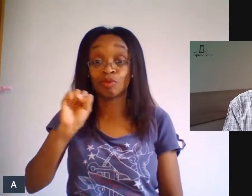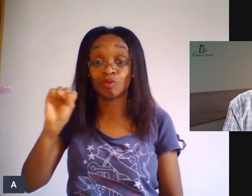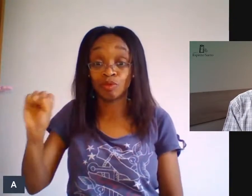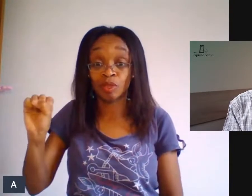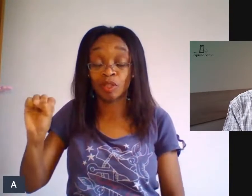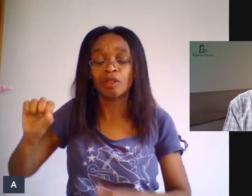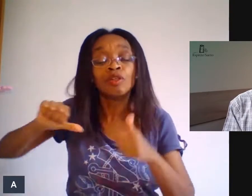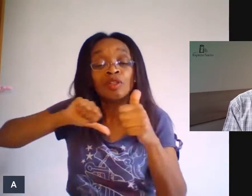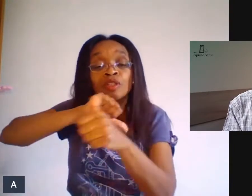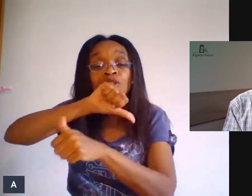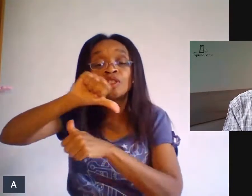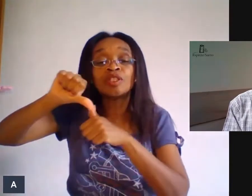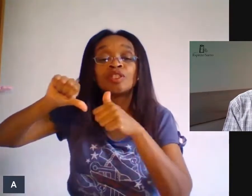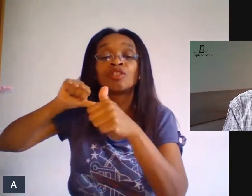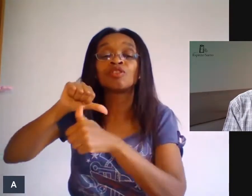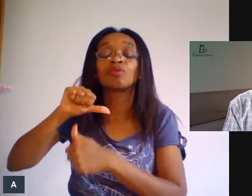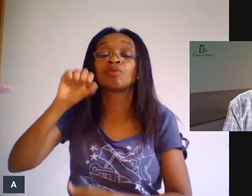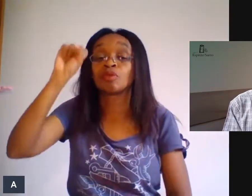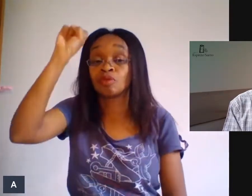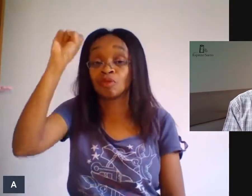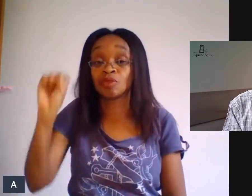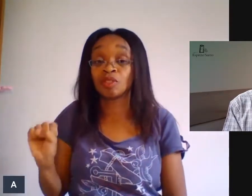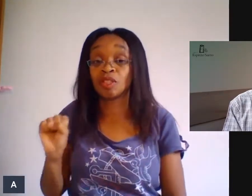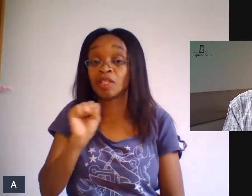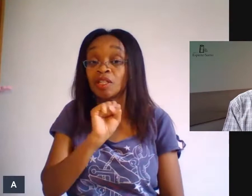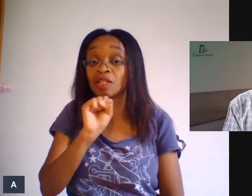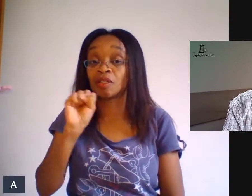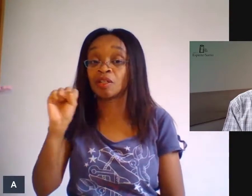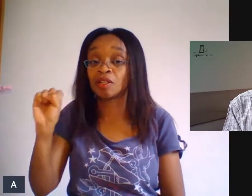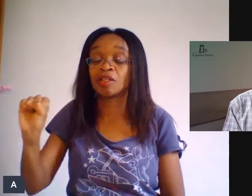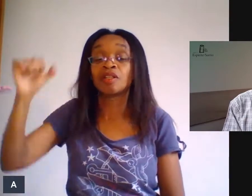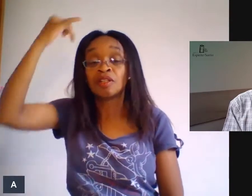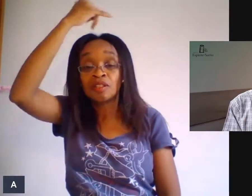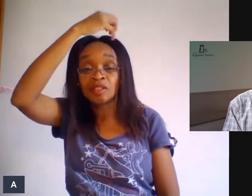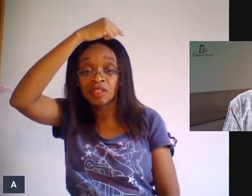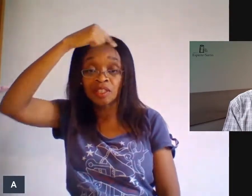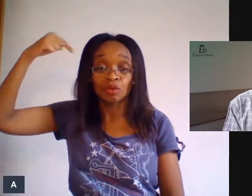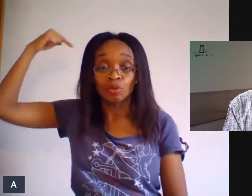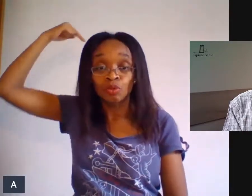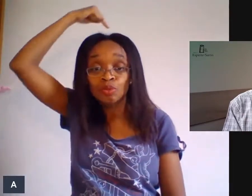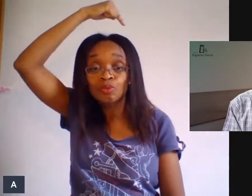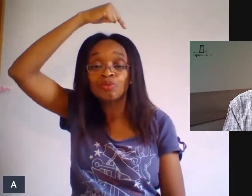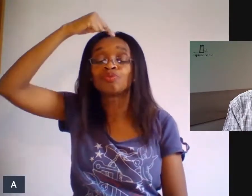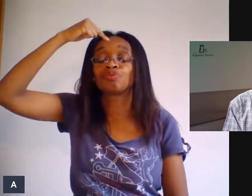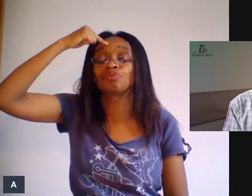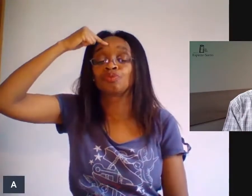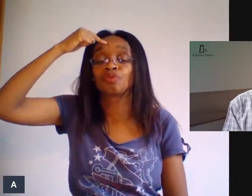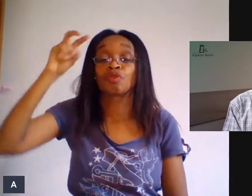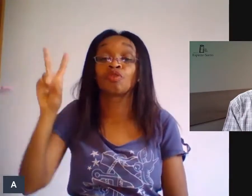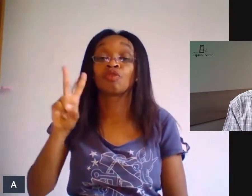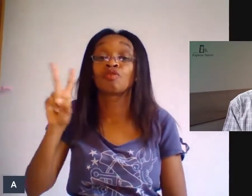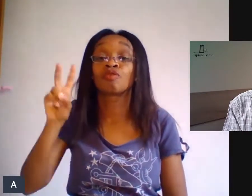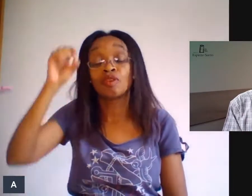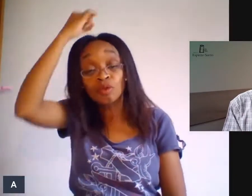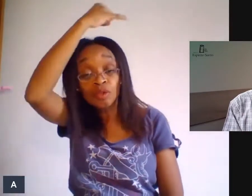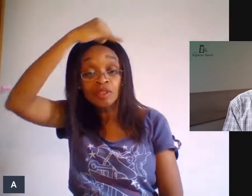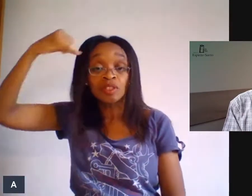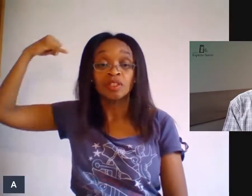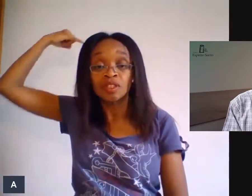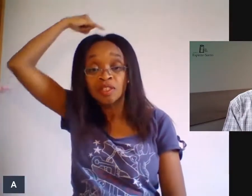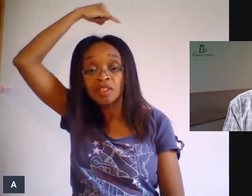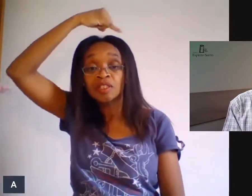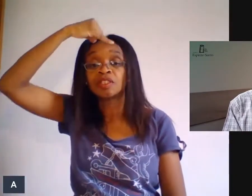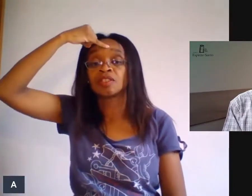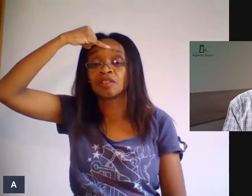mulher um valor sagrado, um valor sacro, um valor santo, né? Com as